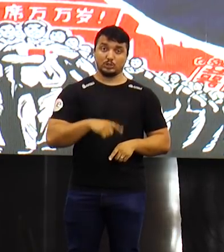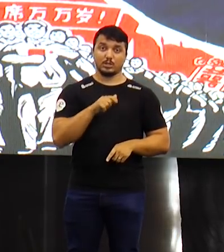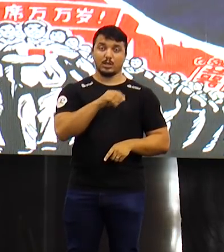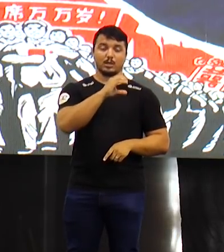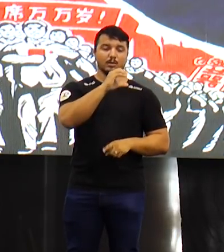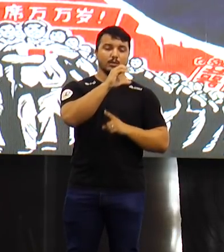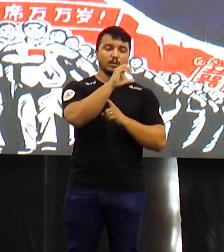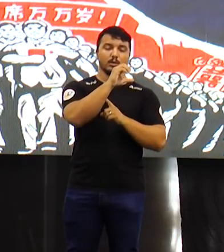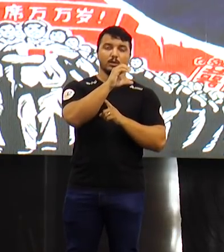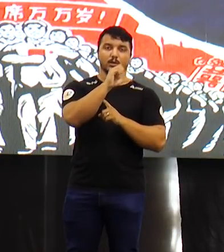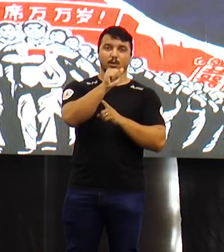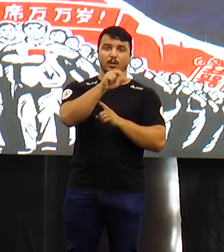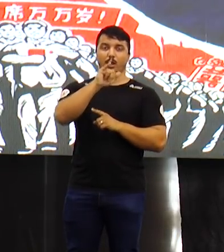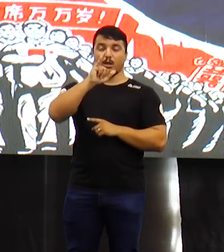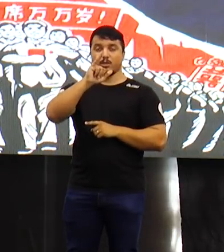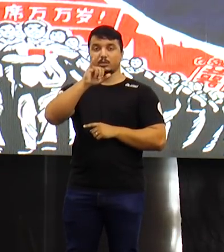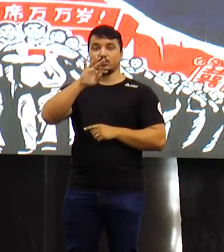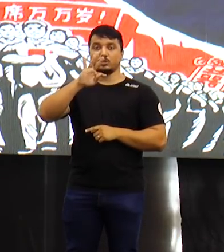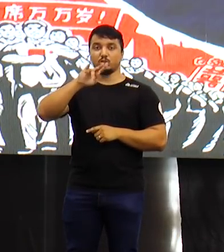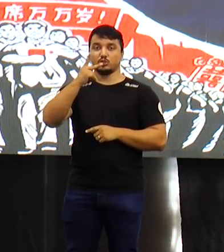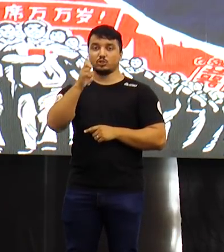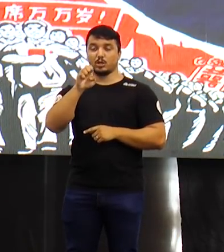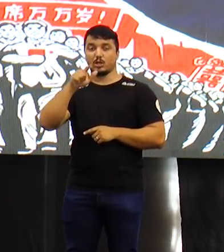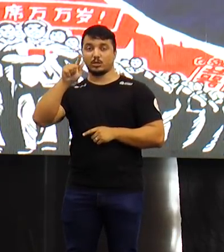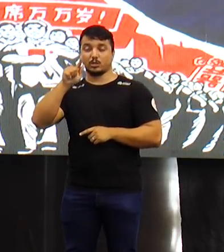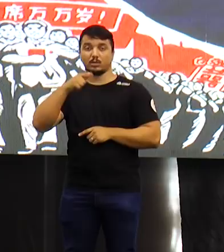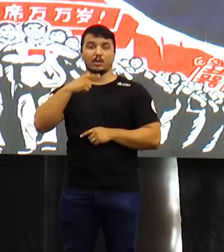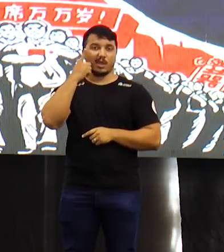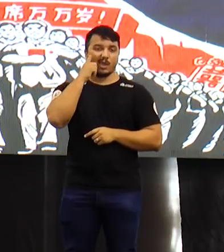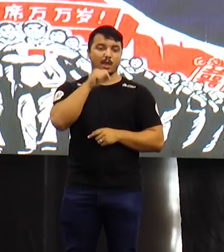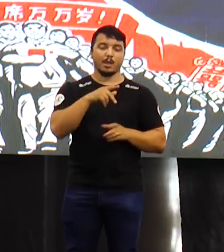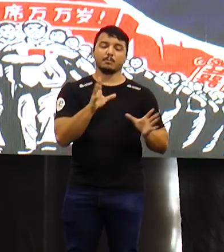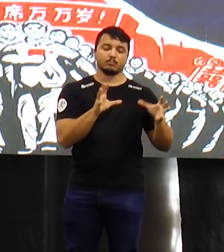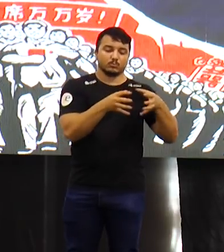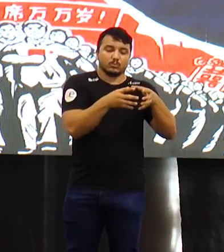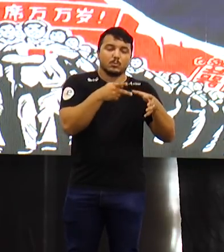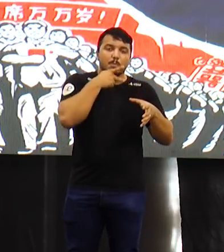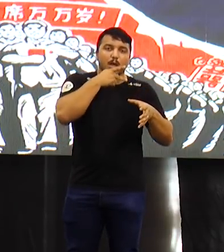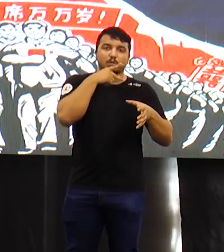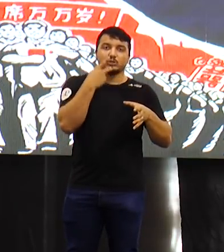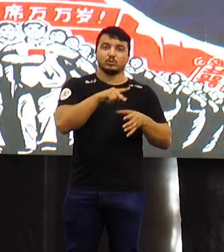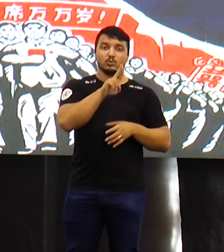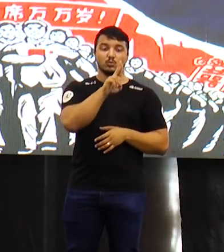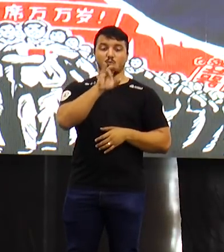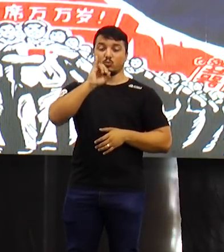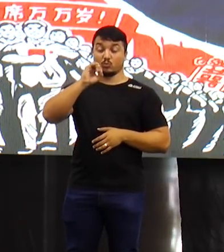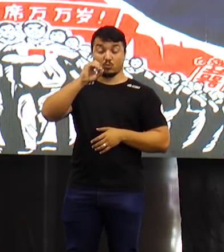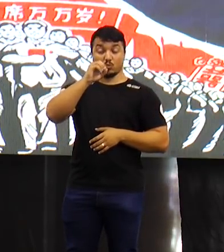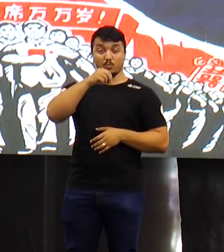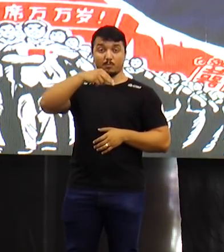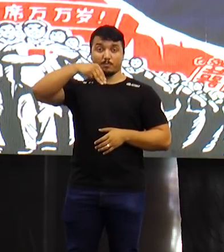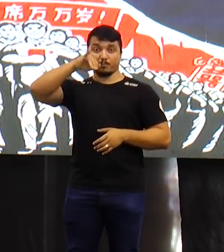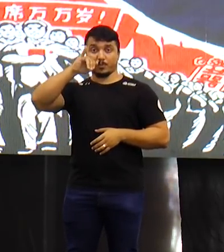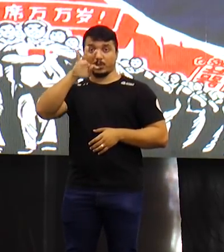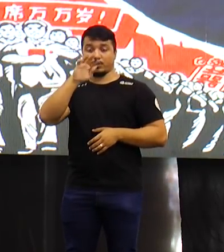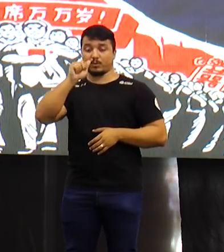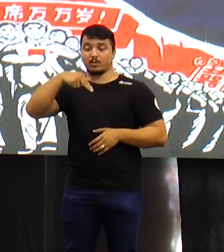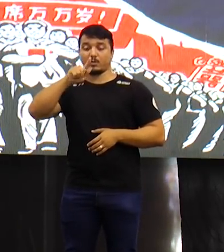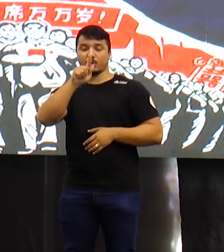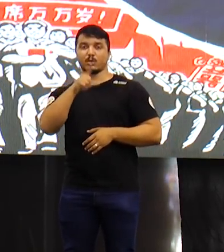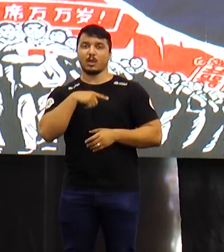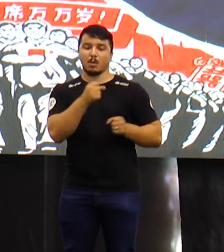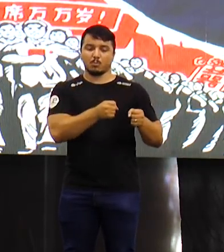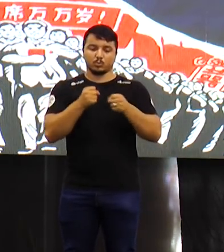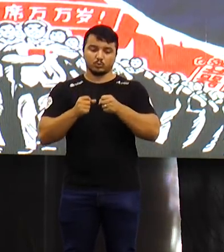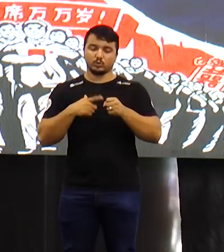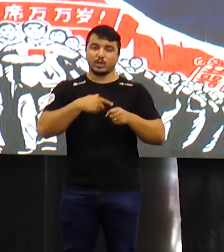Kai-shek, do chamado partido Kuomintang. Então os nacionalistas e os comunistas brigavam pelo poder,